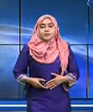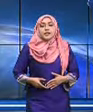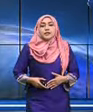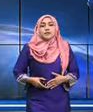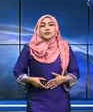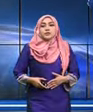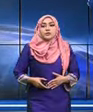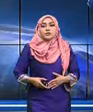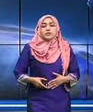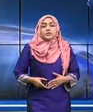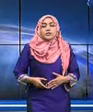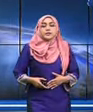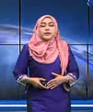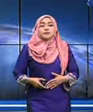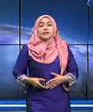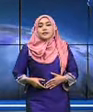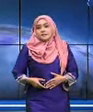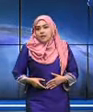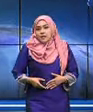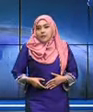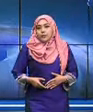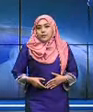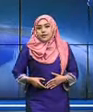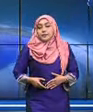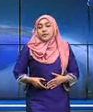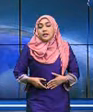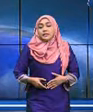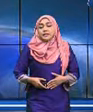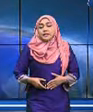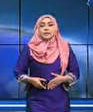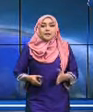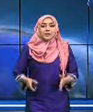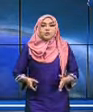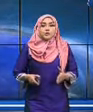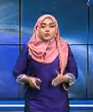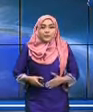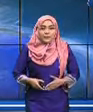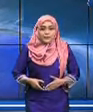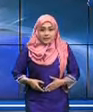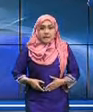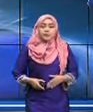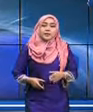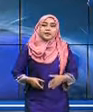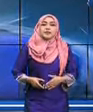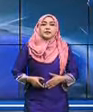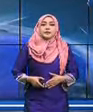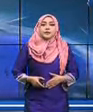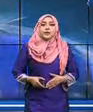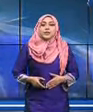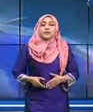Negara, Datuk Sri Nor Rashid Ibrahim berkata, walaupun kes kemalangan meningkat 478 kes berbanding tempoh yang sama